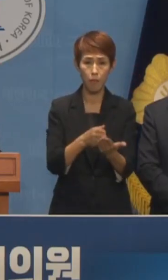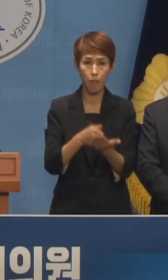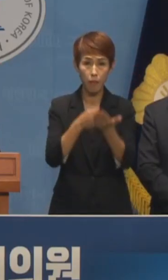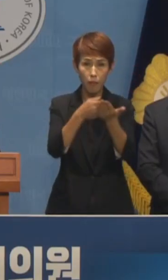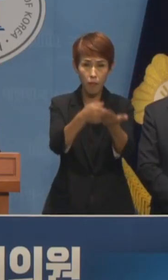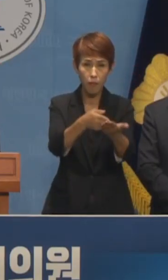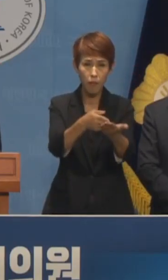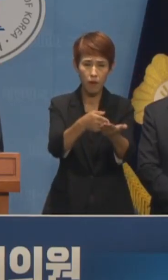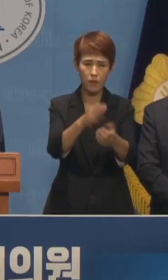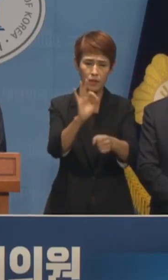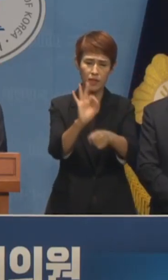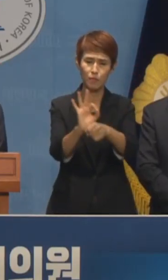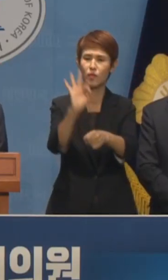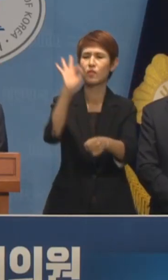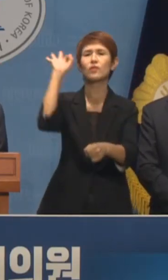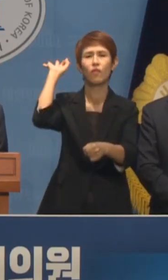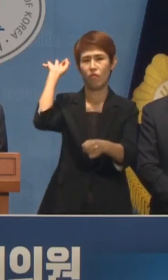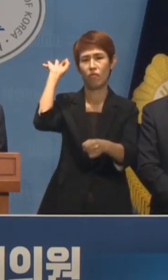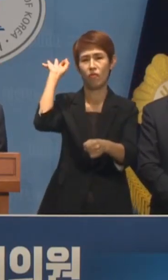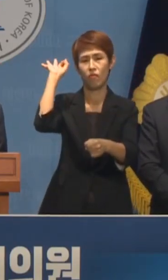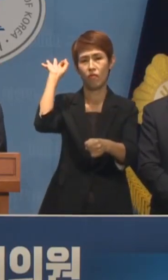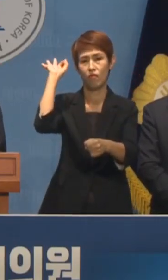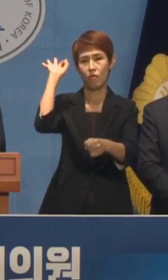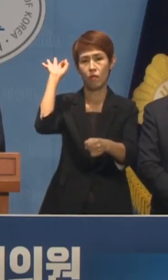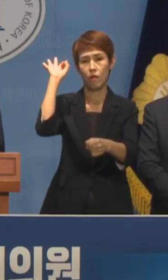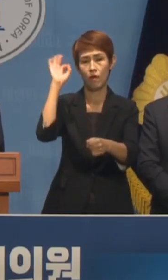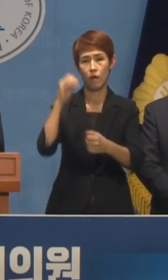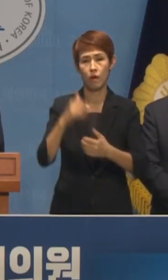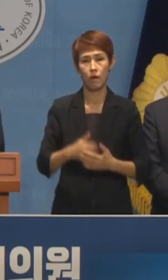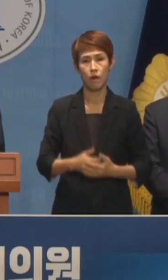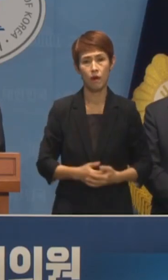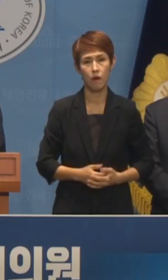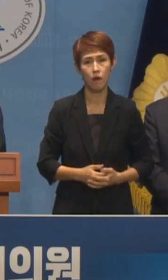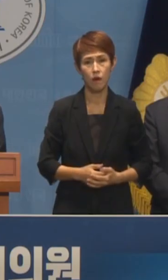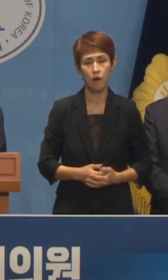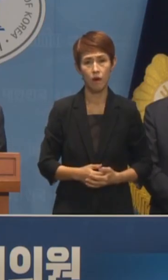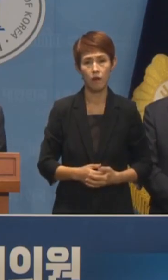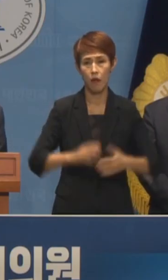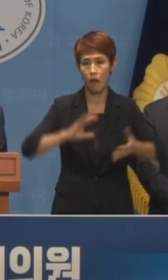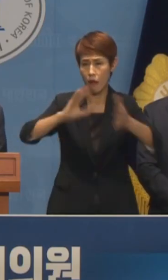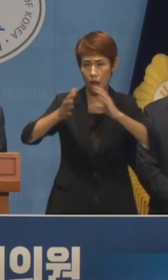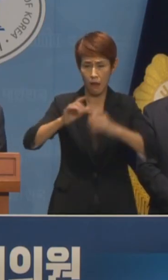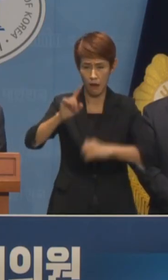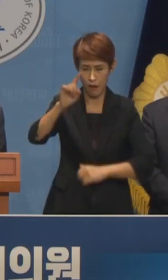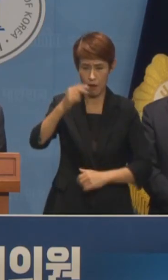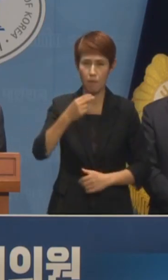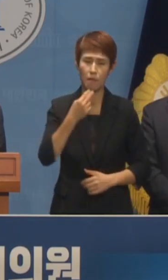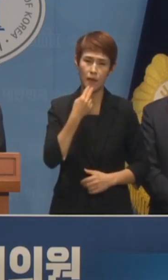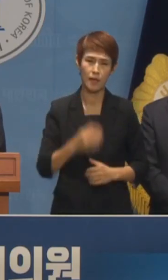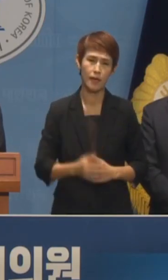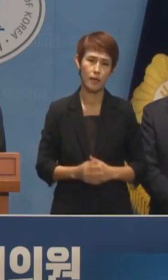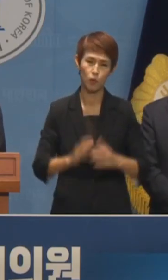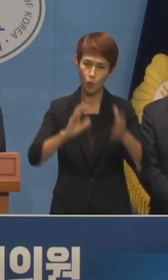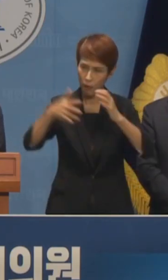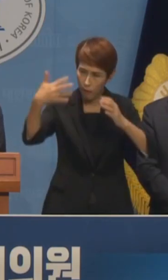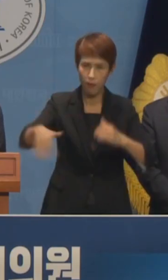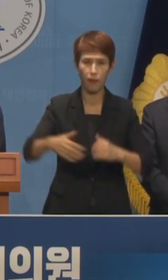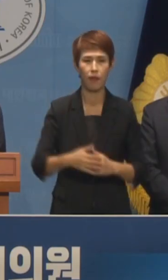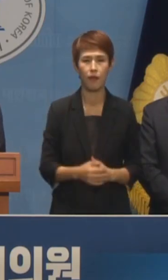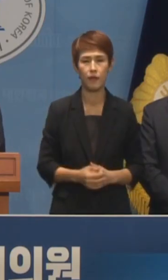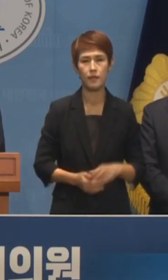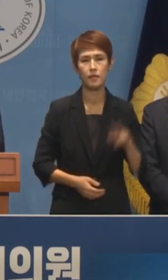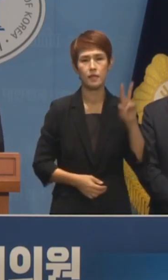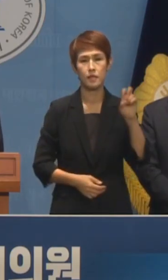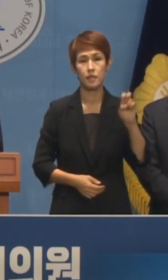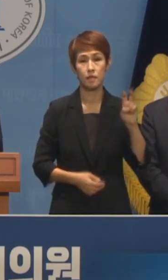10년이 넘었습니다. 그런데 여전히 제대로 논의조차 되지 못하고 있습니다. 22대